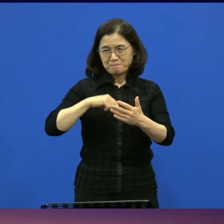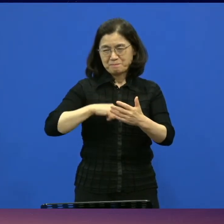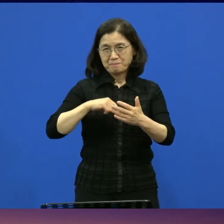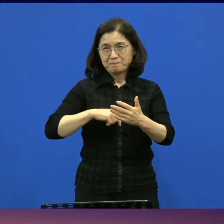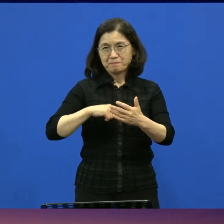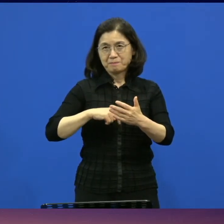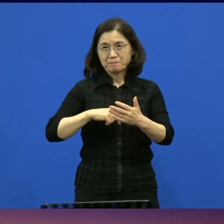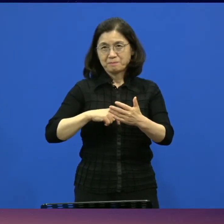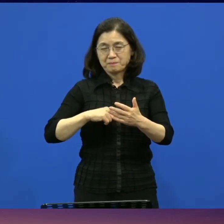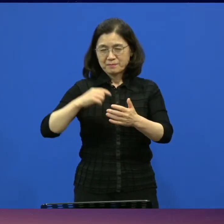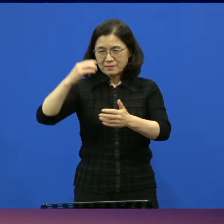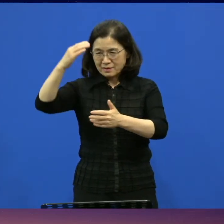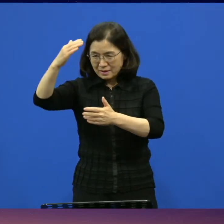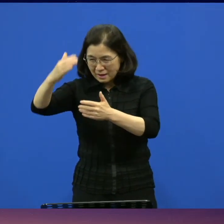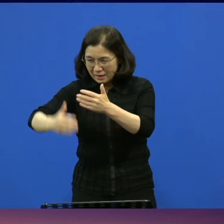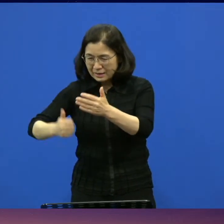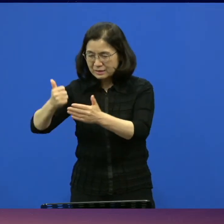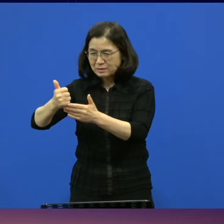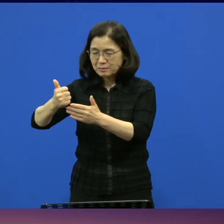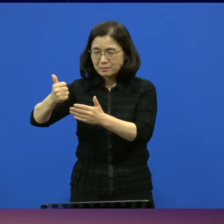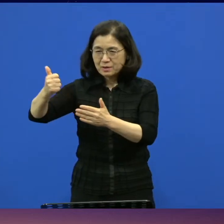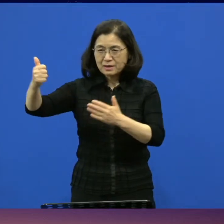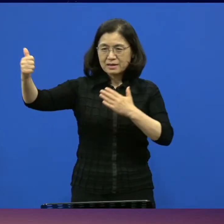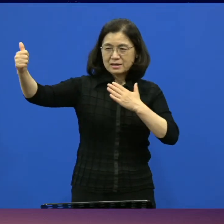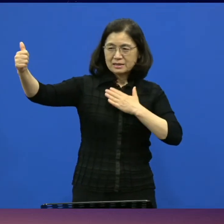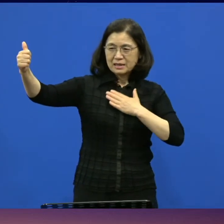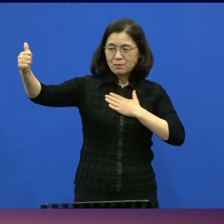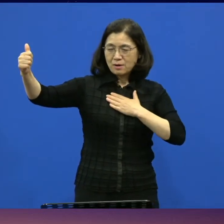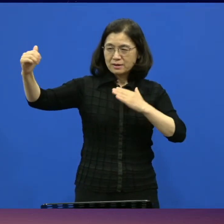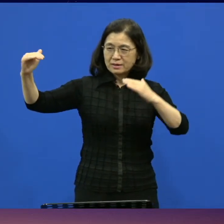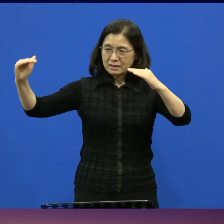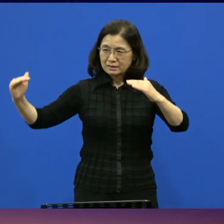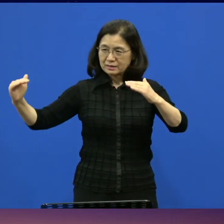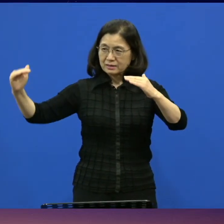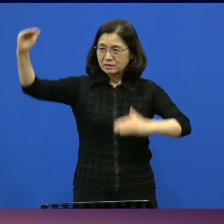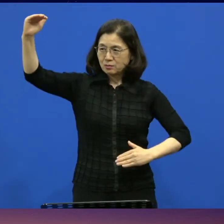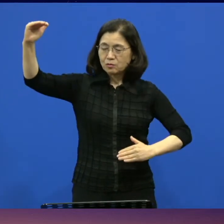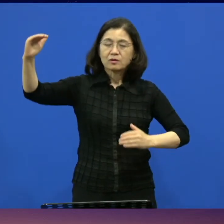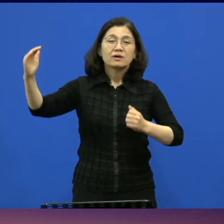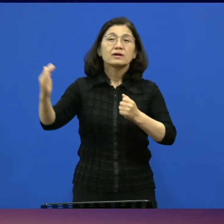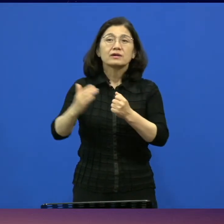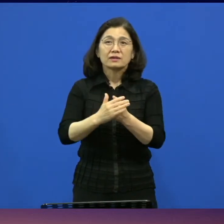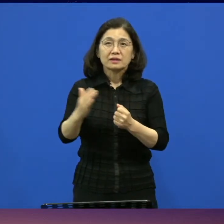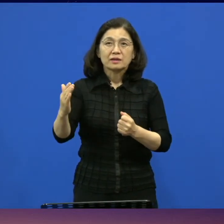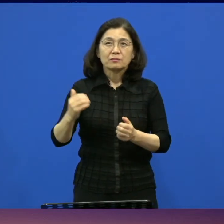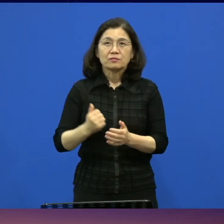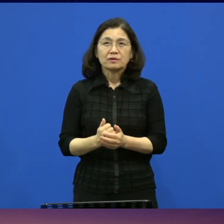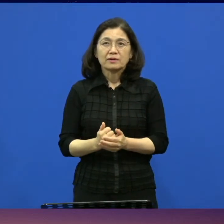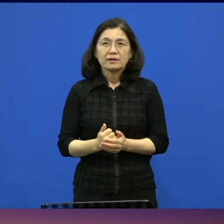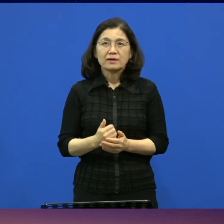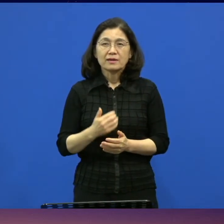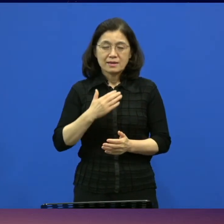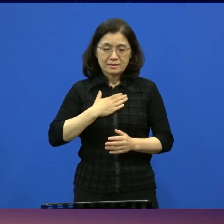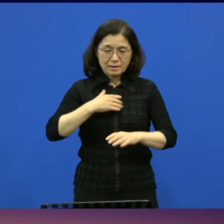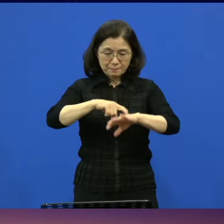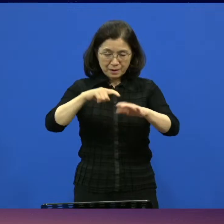하나님과 우리와의 간격이 너무 큰 것입니다. 그래서 하나님을 우리가 모셔드리려고 하면 우리 안에 마음이